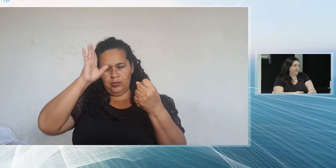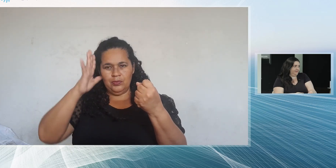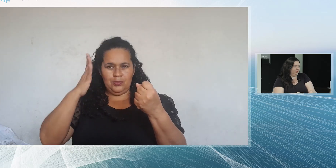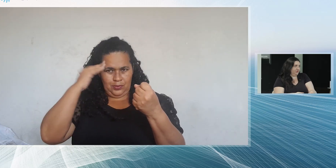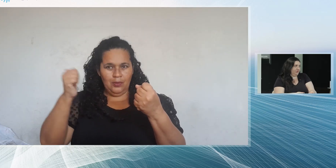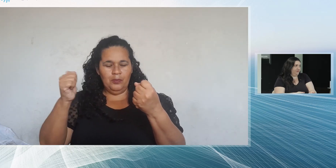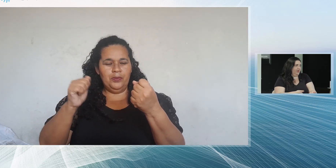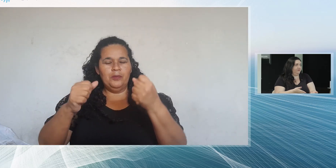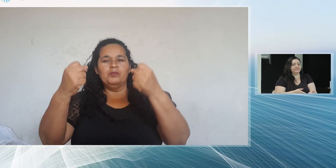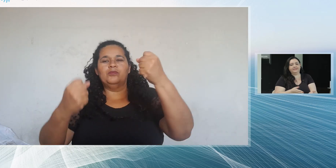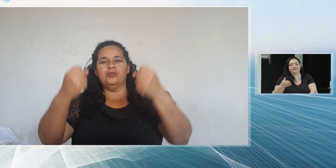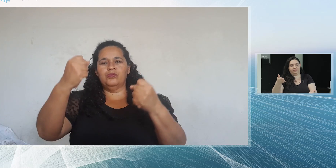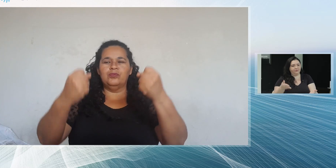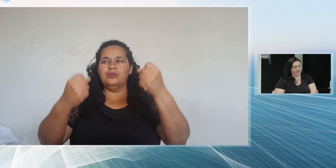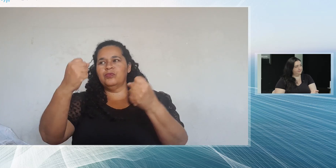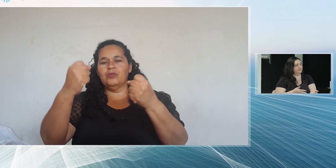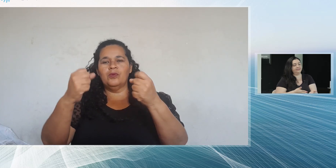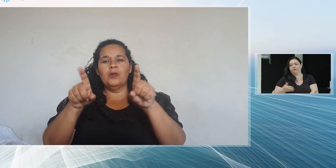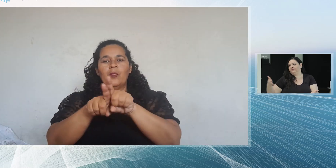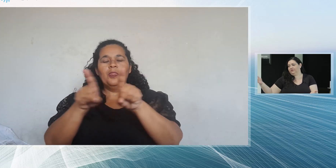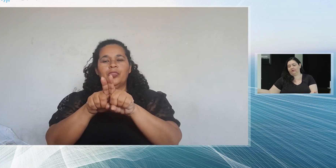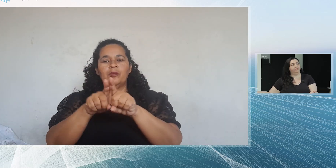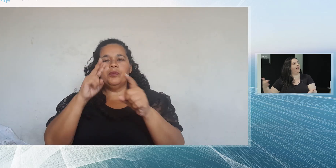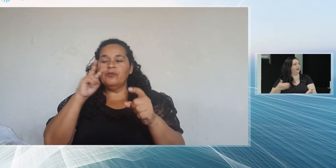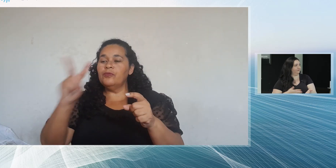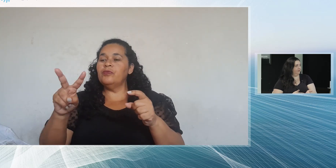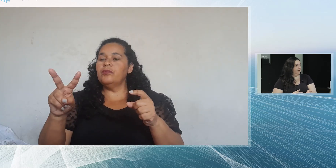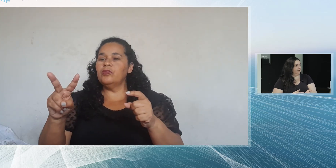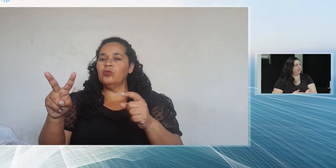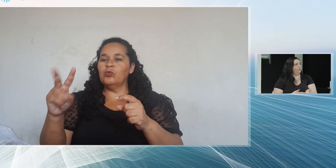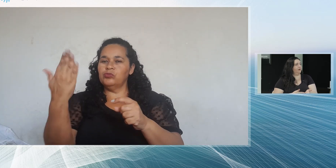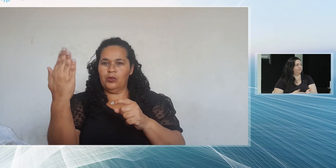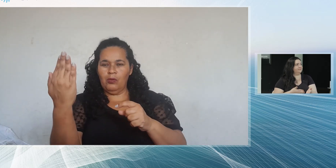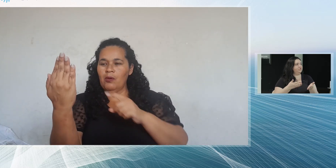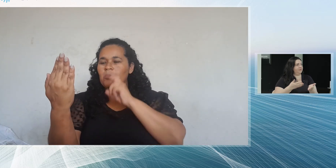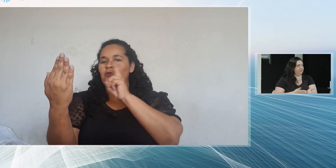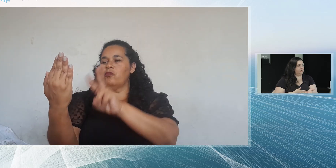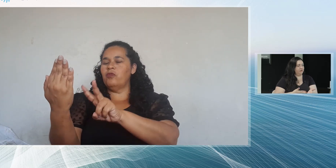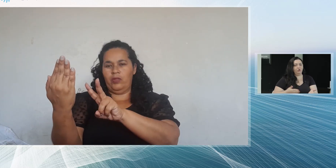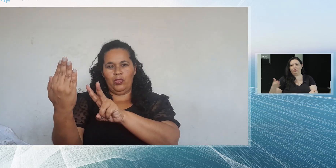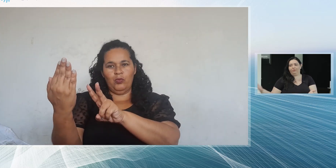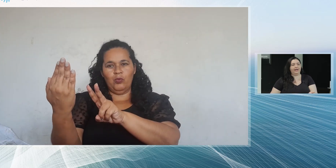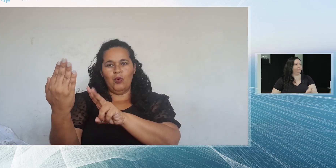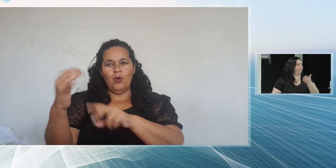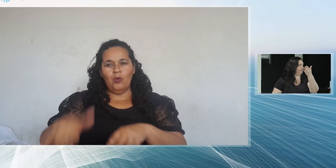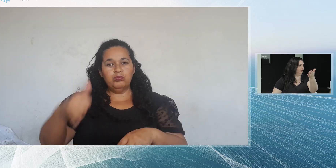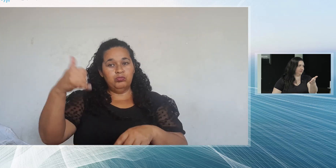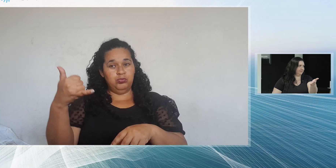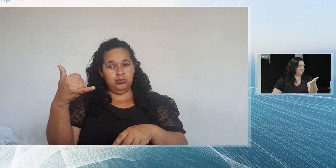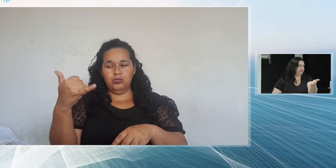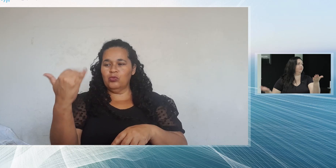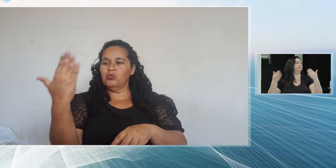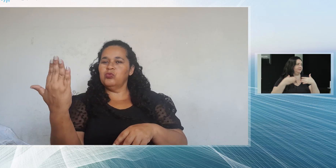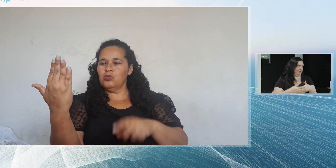mesmo tempo que você está dirigindo, você está vendo o Waze, você está conversando com alguém do lado. Então, quando você dirige e olhou para o lado, perdeu